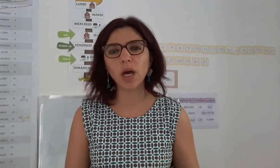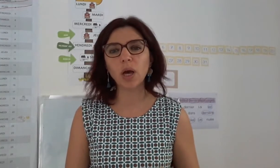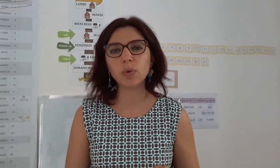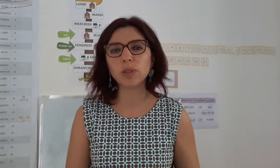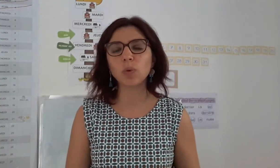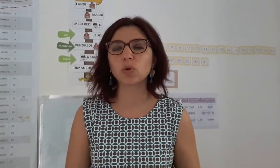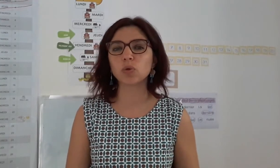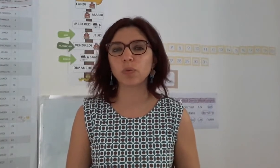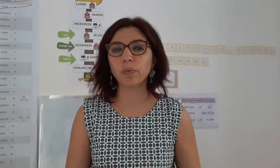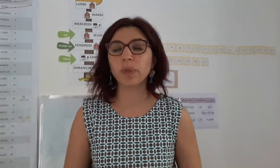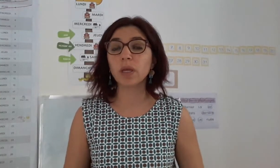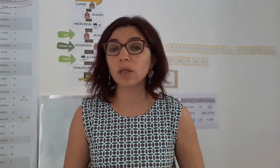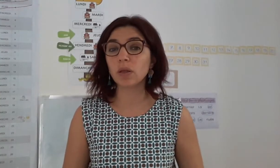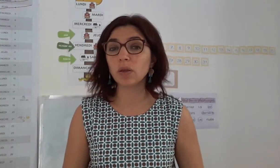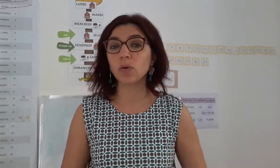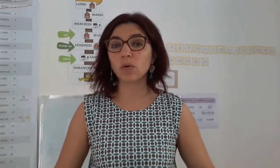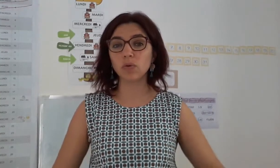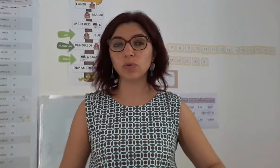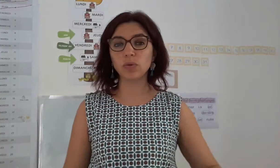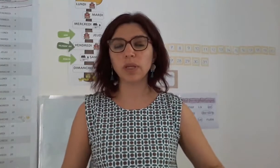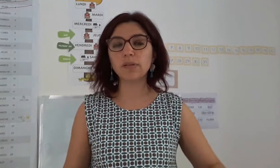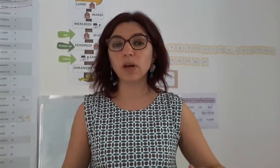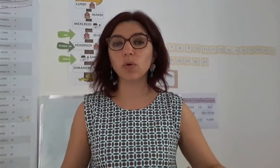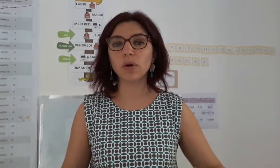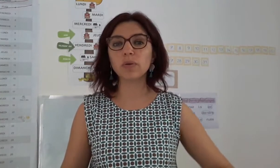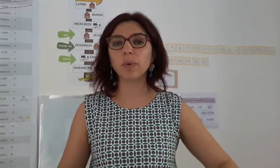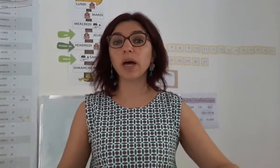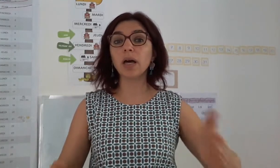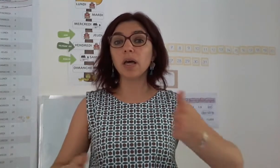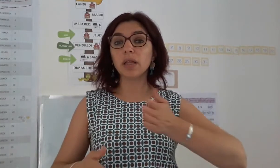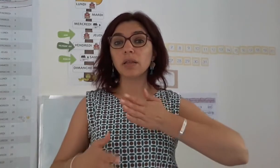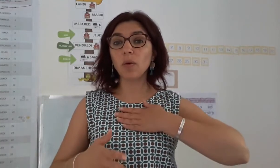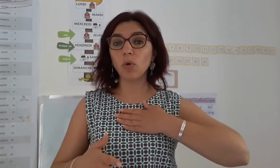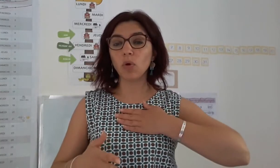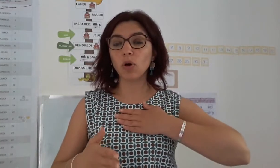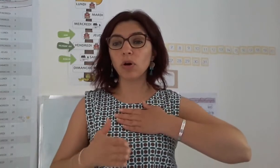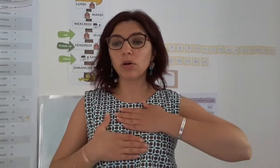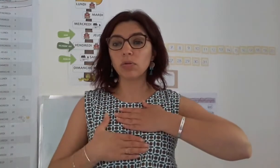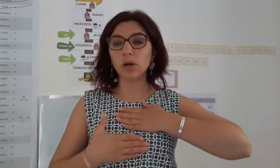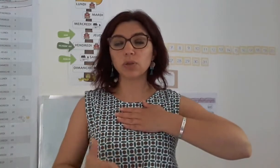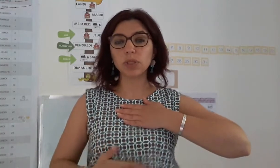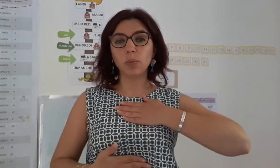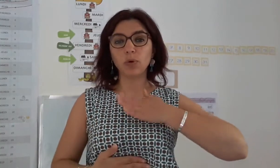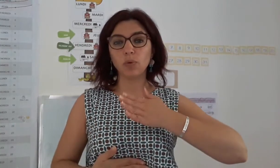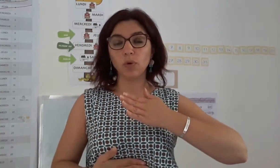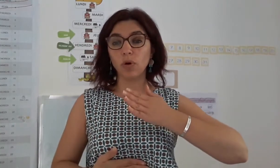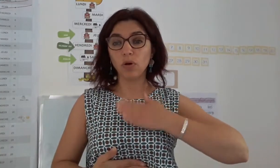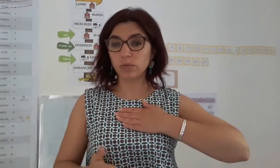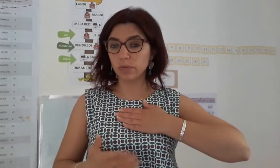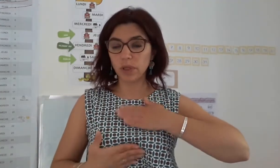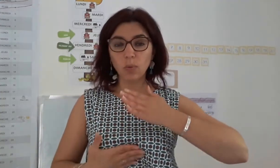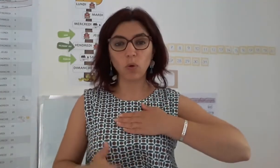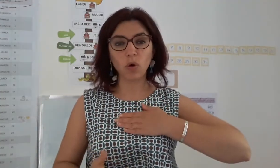un petit morceau. Donc, vous vous souvenez, ça commence par dans mon corps. Alors je tapote mon corps. Dans mon